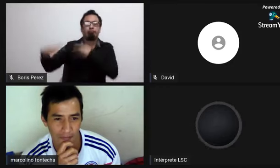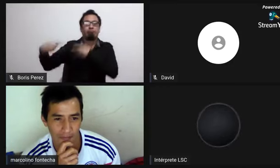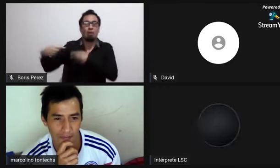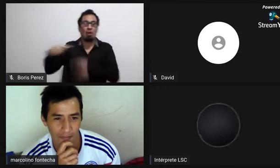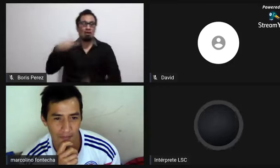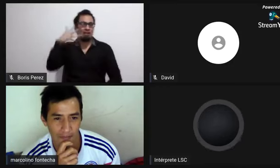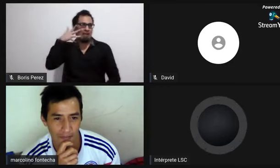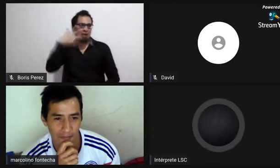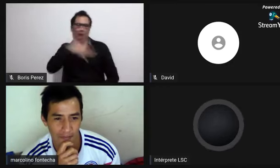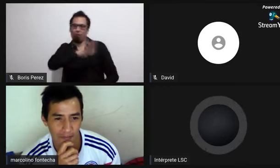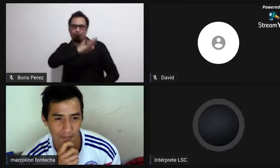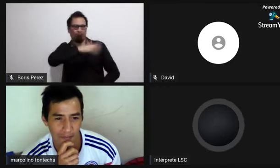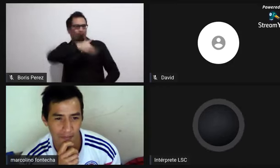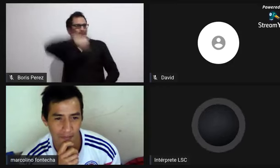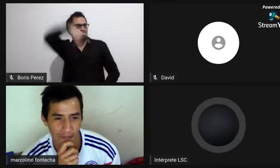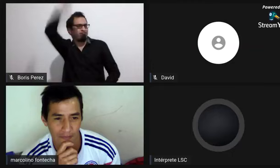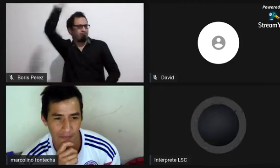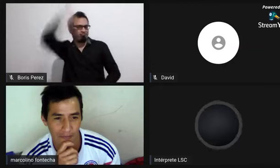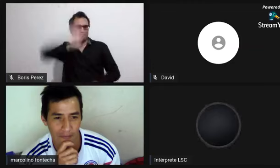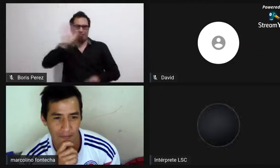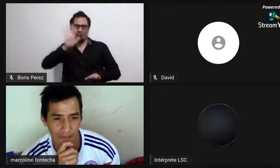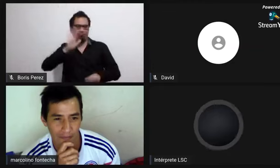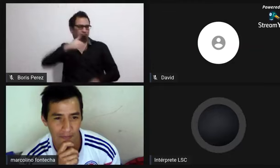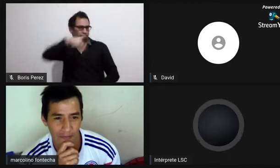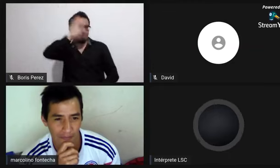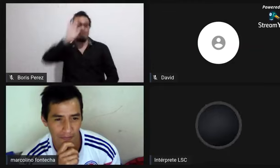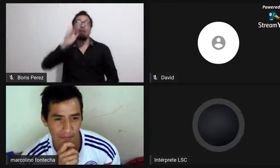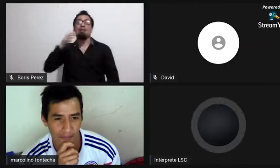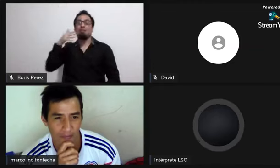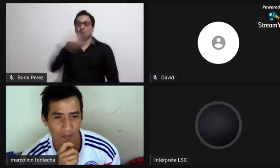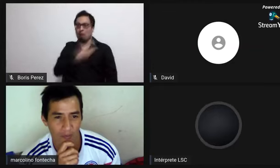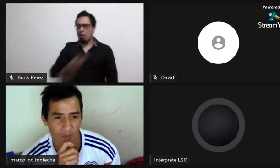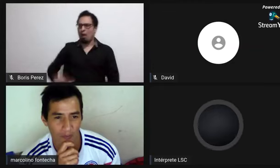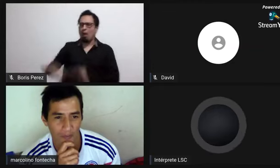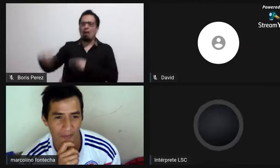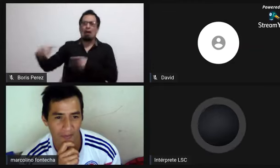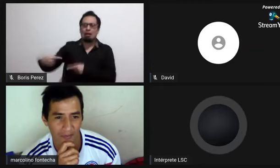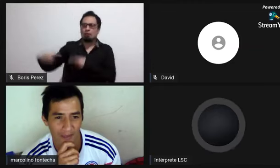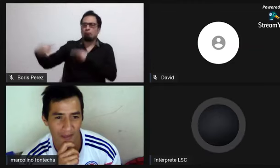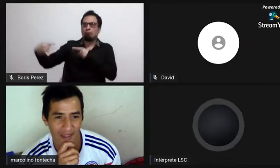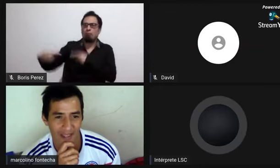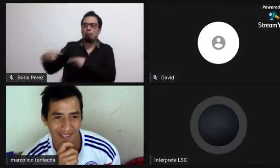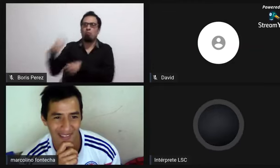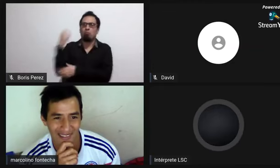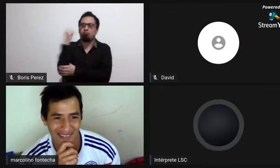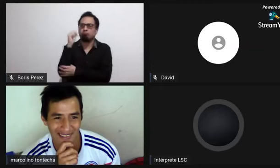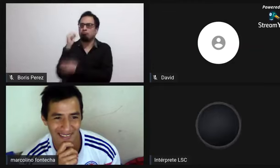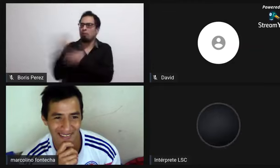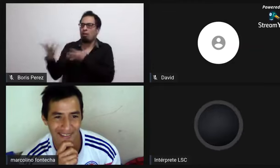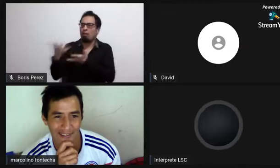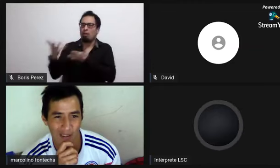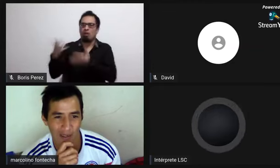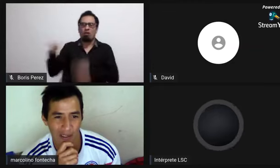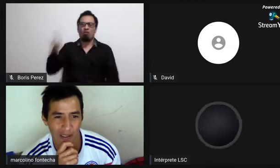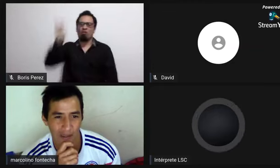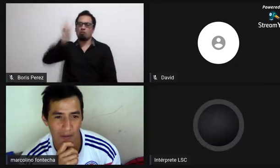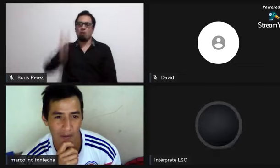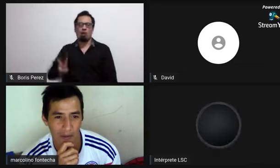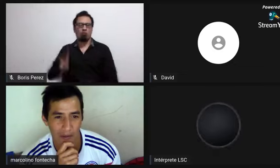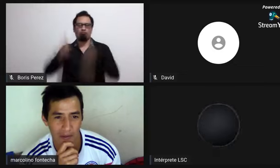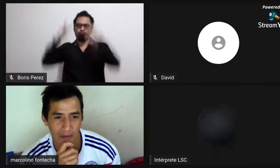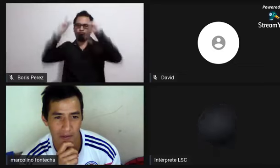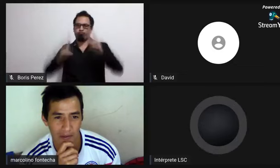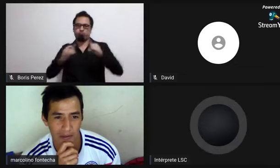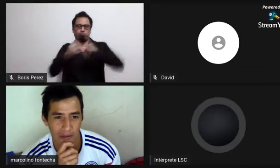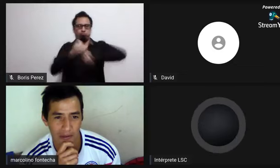Bolívar empezaron a trabajar durante este proceso, eran aliados